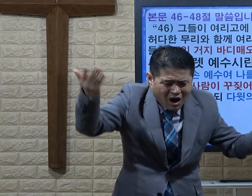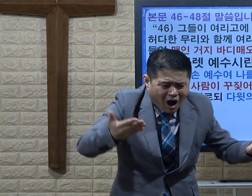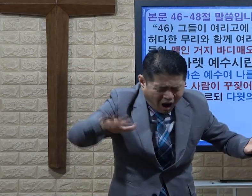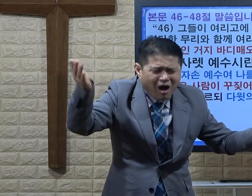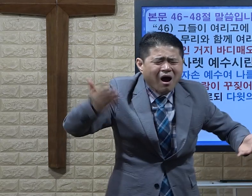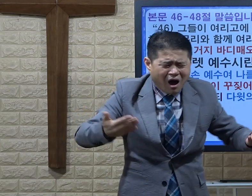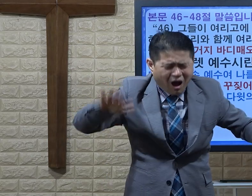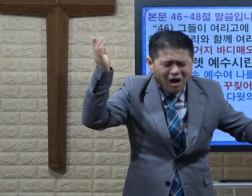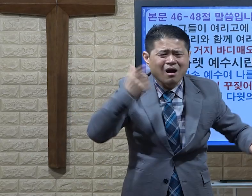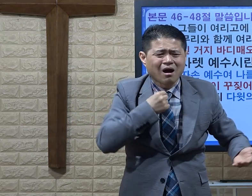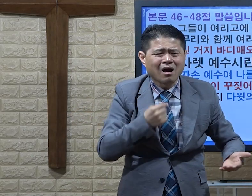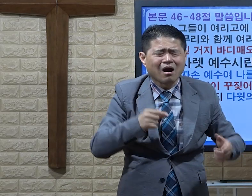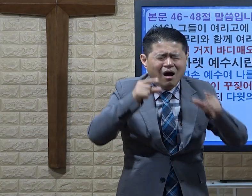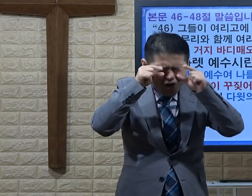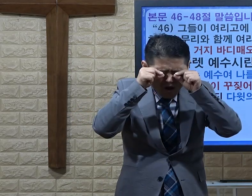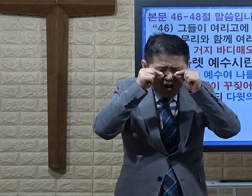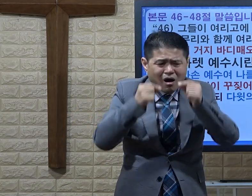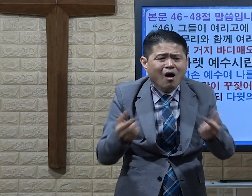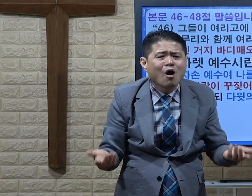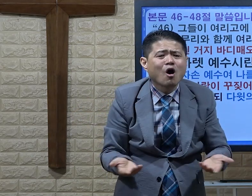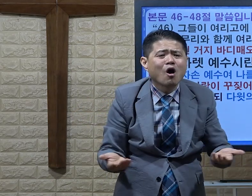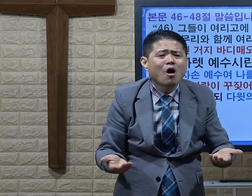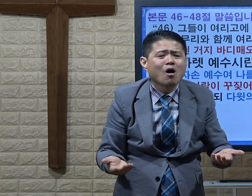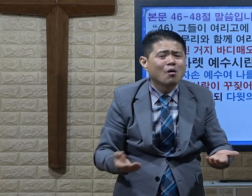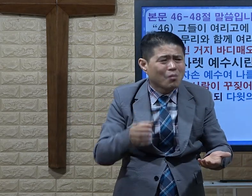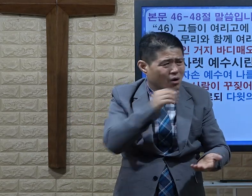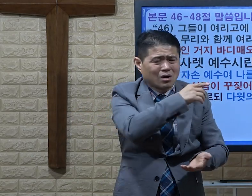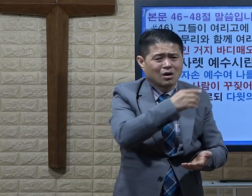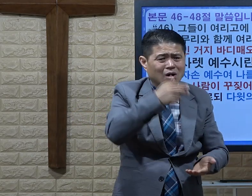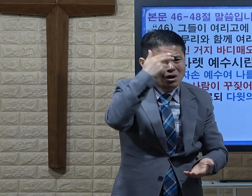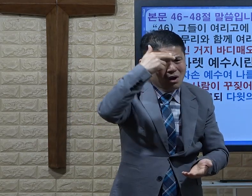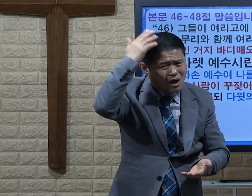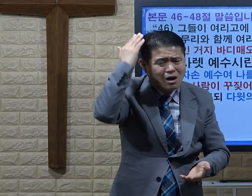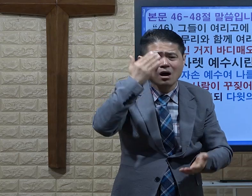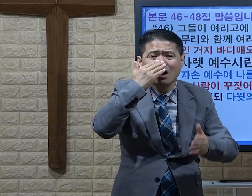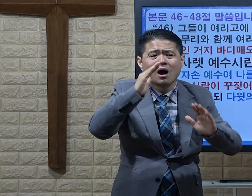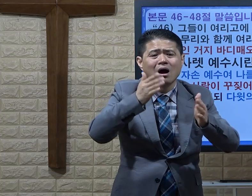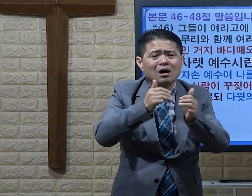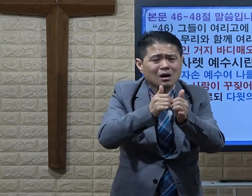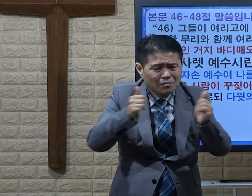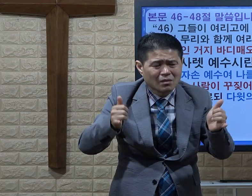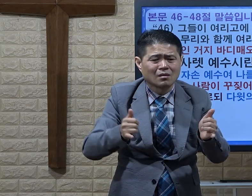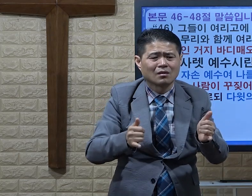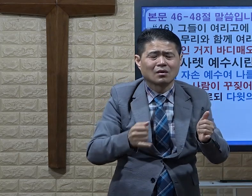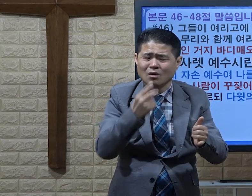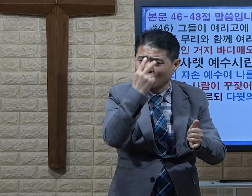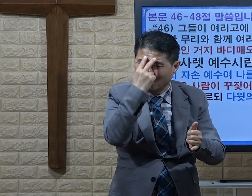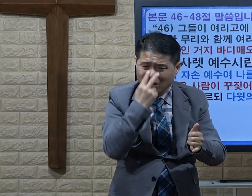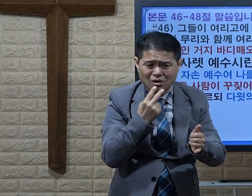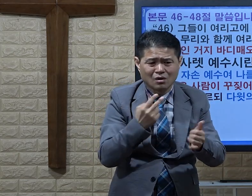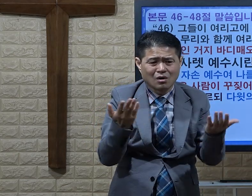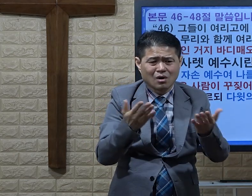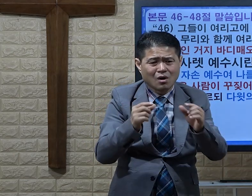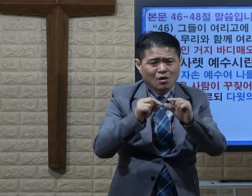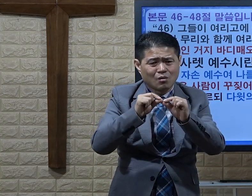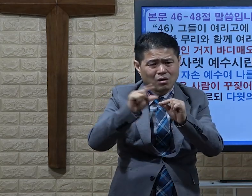맹인이지만 눈을 뜨고 일을 하고 싶다라는 것이었습니다. 옛날 예루살렘 이스라엘 사람들